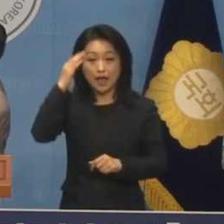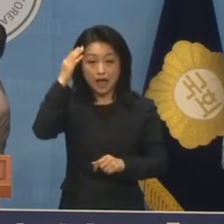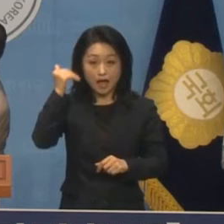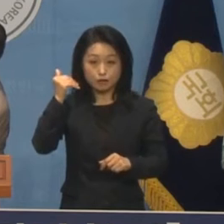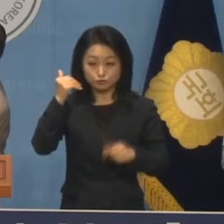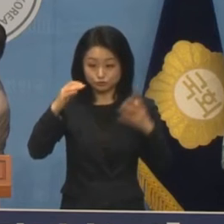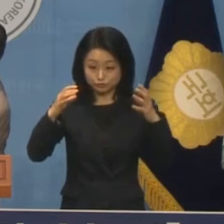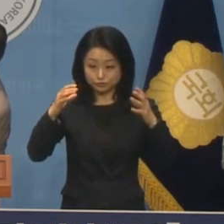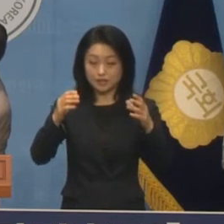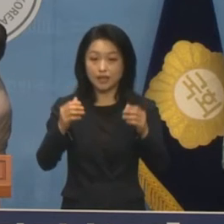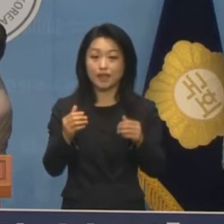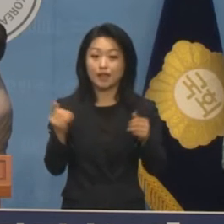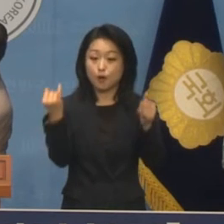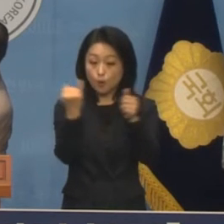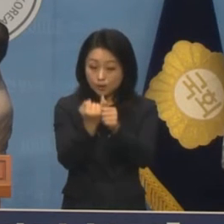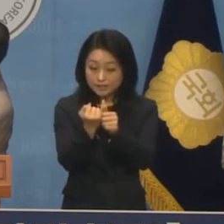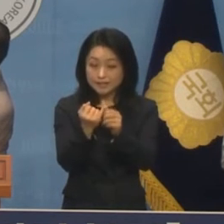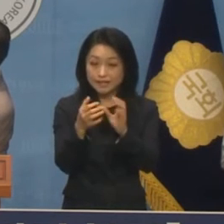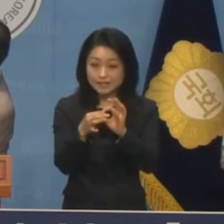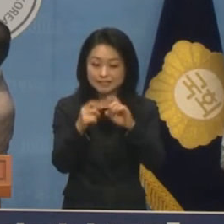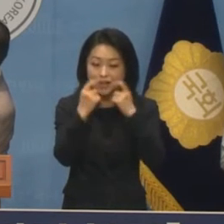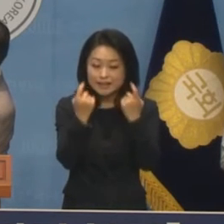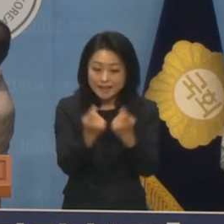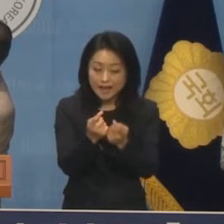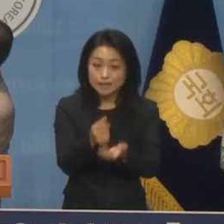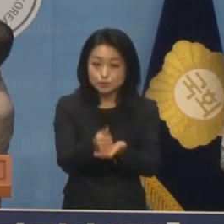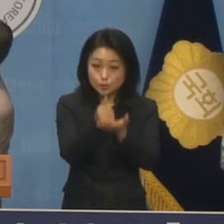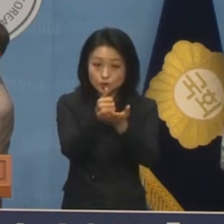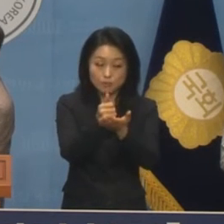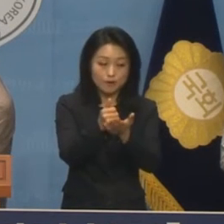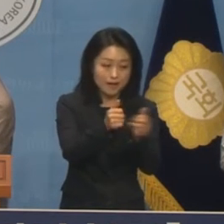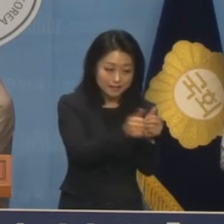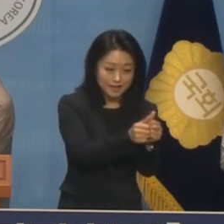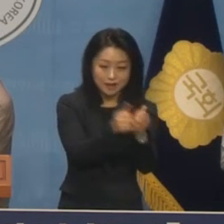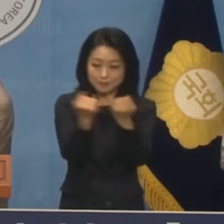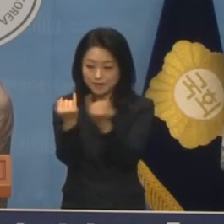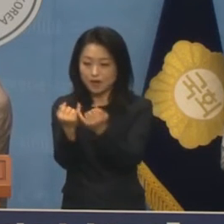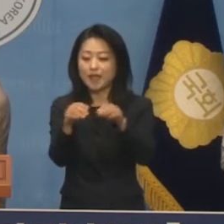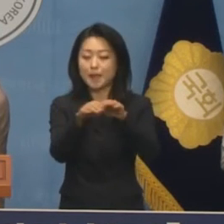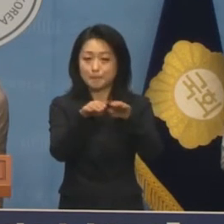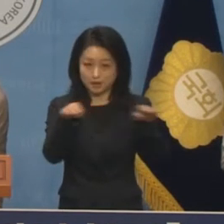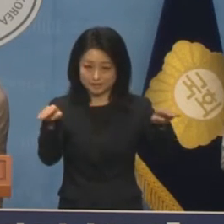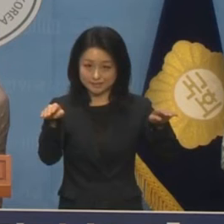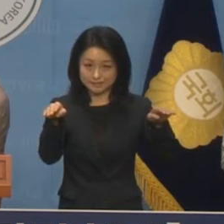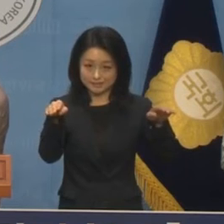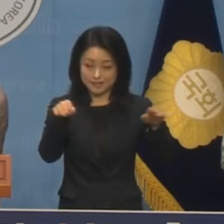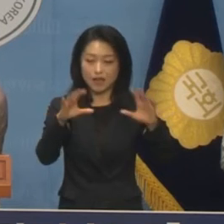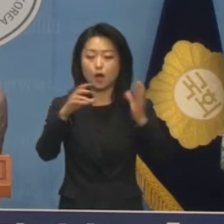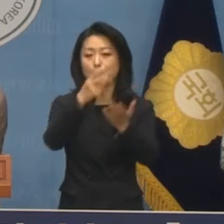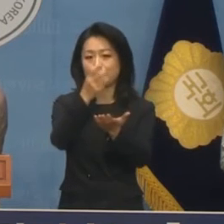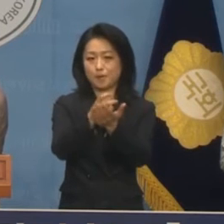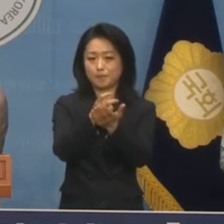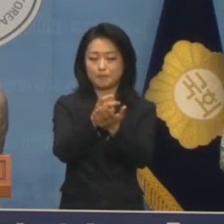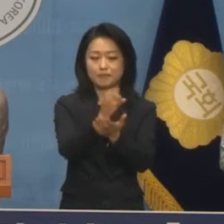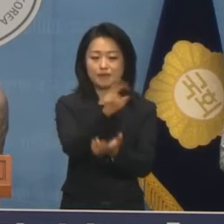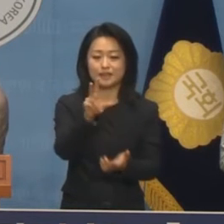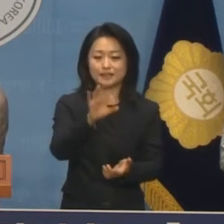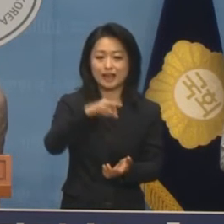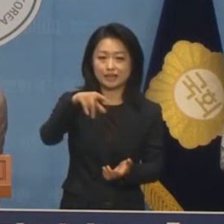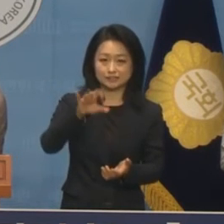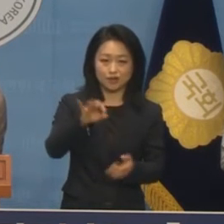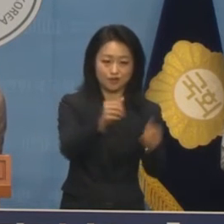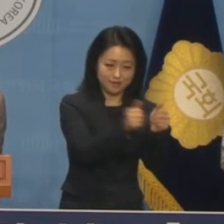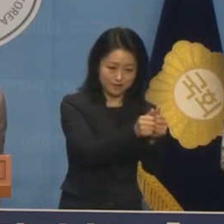가족 생활은 개인의 존엄과 양성의 평등을 기초로 한다고 되어 있습니다. 우리나라 헌법은 양성평등을